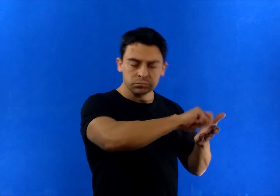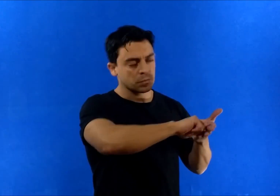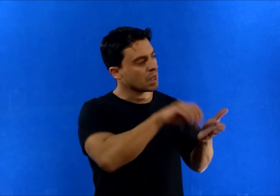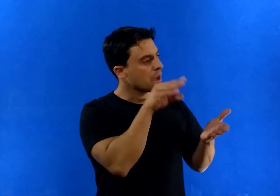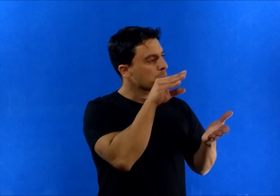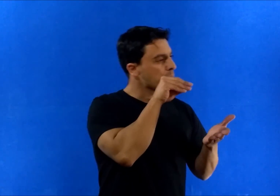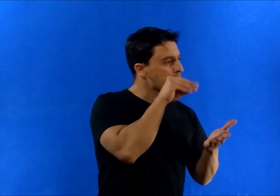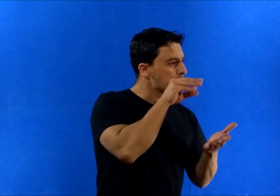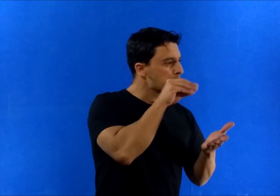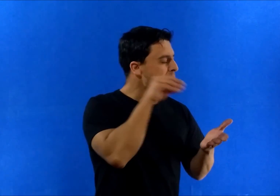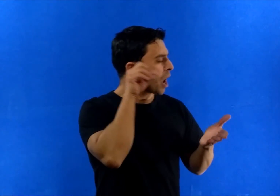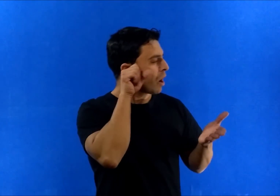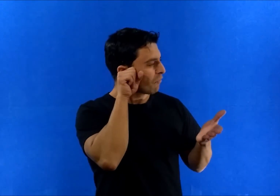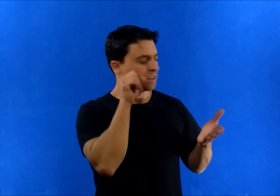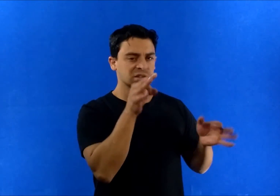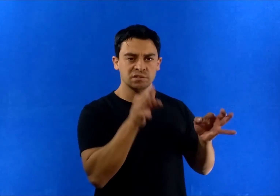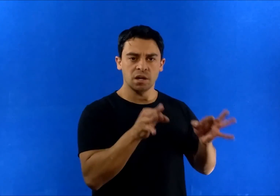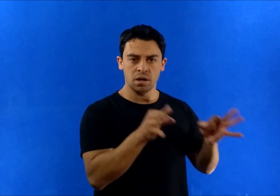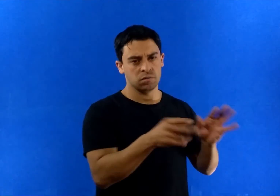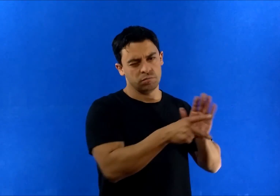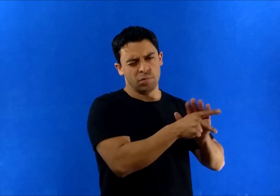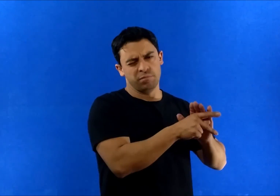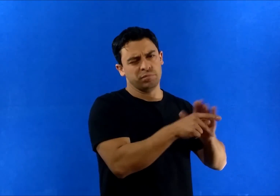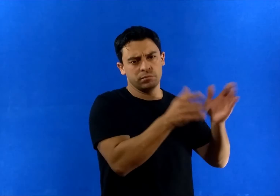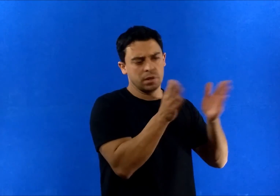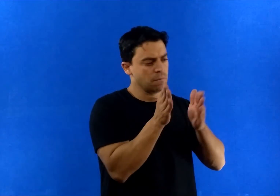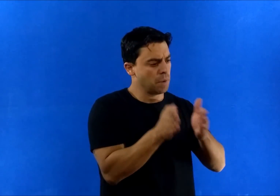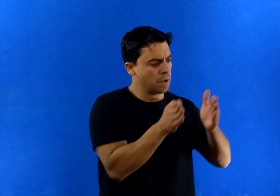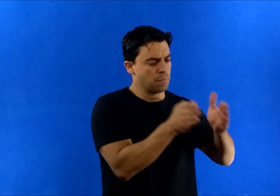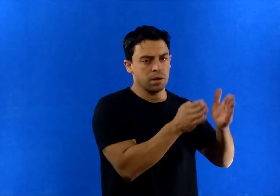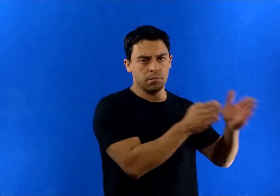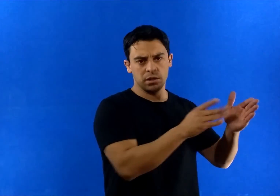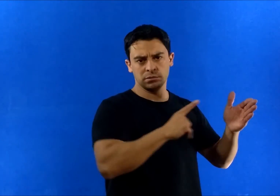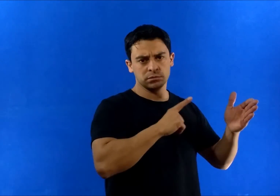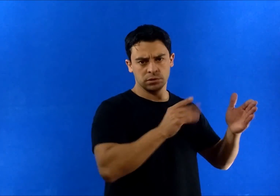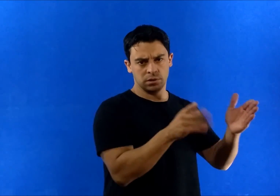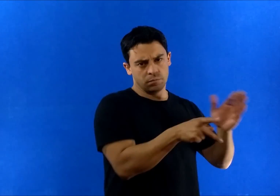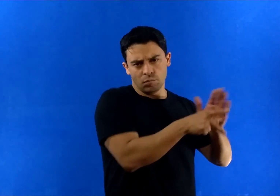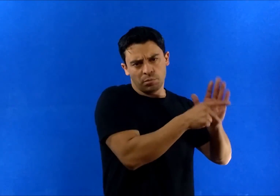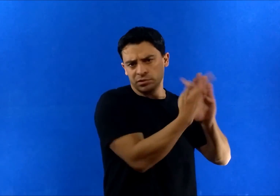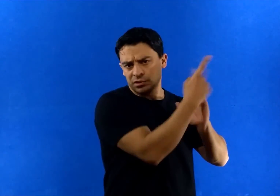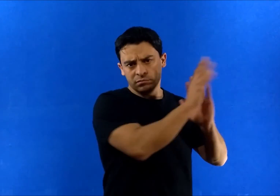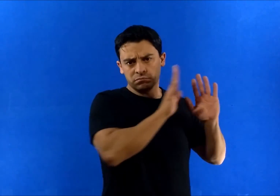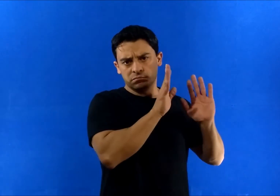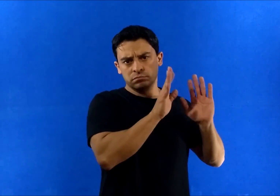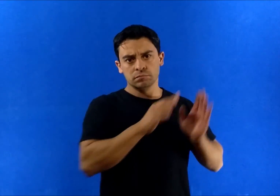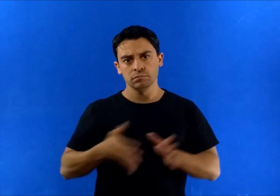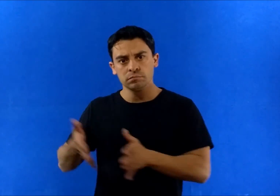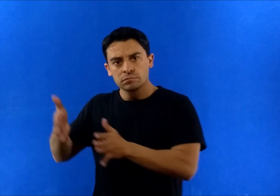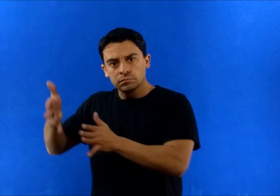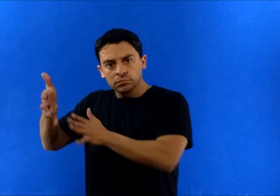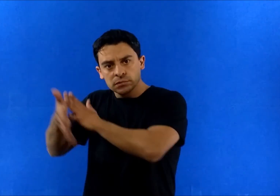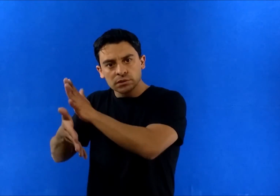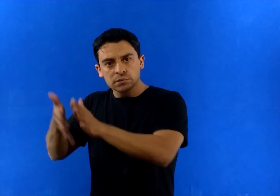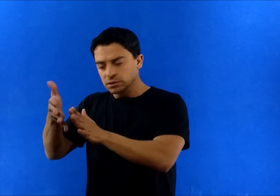sua escrita, sua oralização, auditivo próprio, sua ordem própria do português.